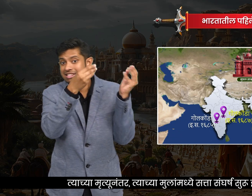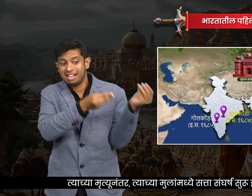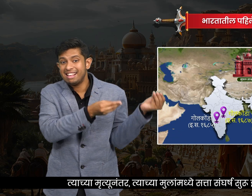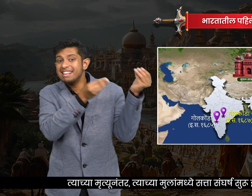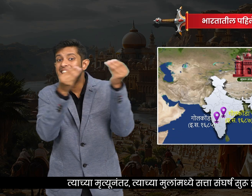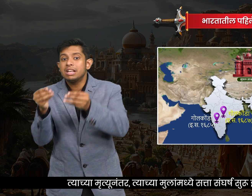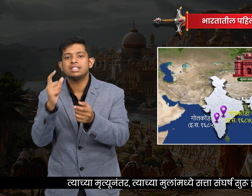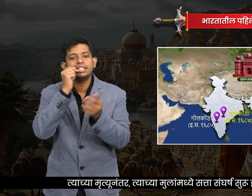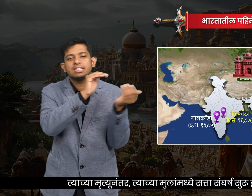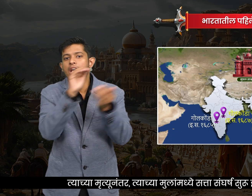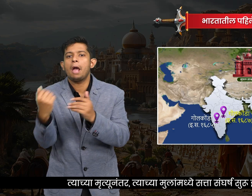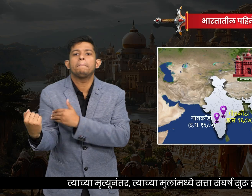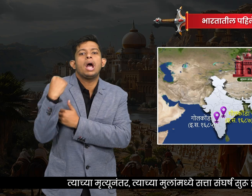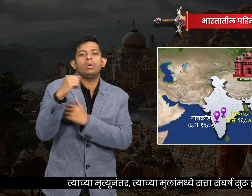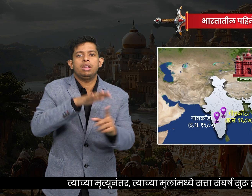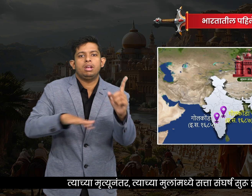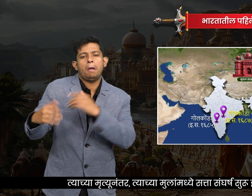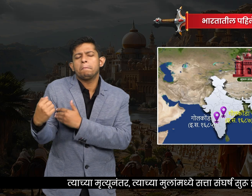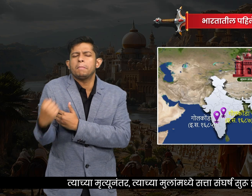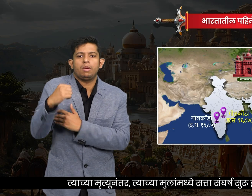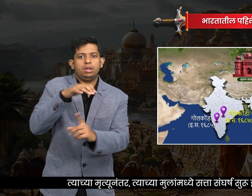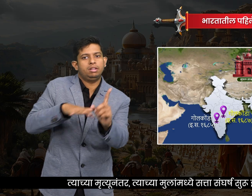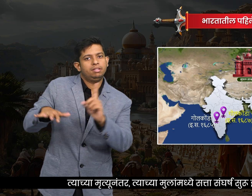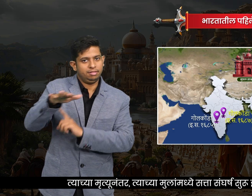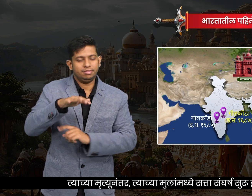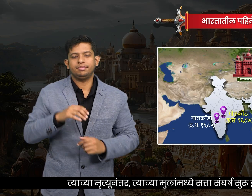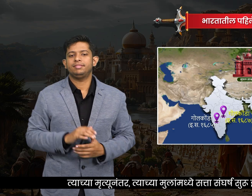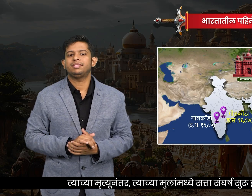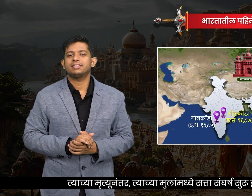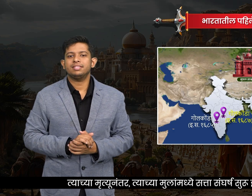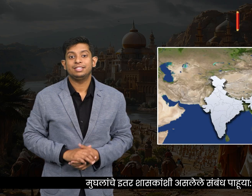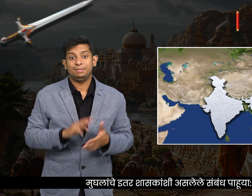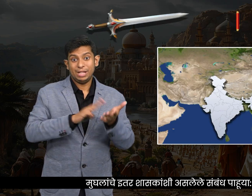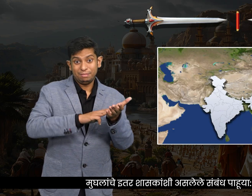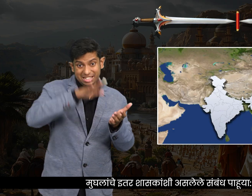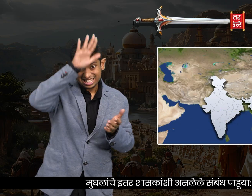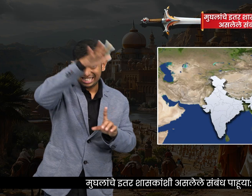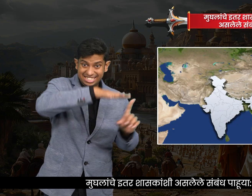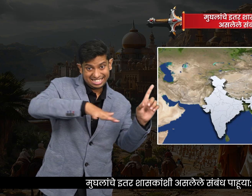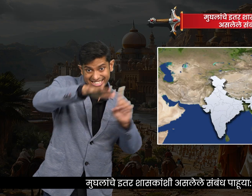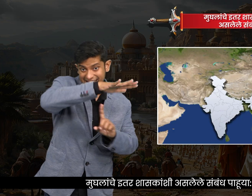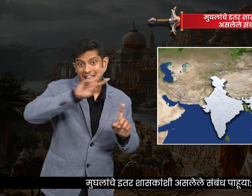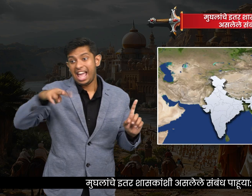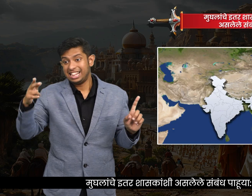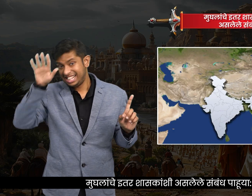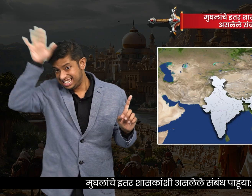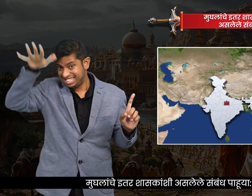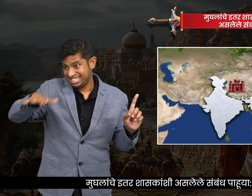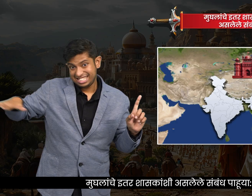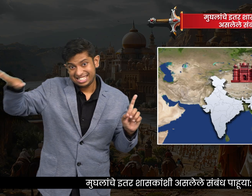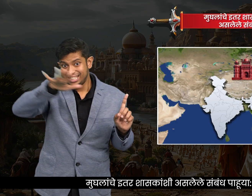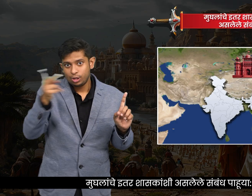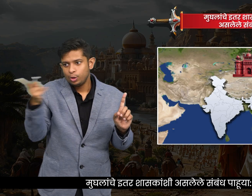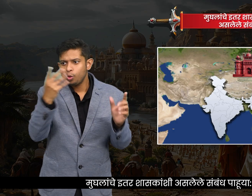मृत्यूनंतर त्याच्या मुलांमध्ये सत्ता संघर्ष सुरू झाला. मुघलांचे इतर शासकांशी